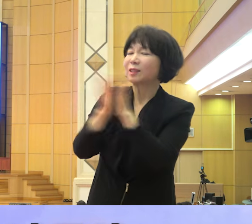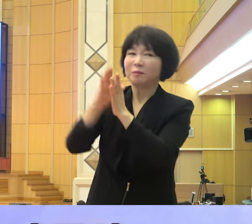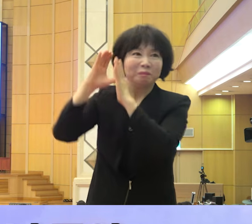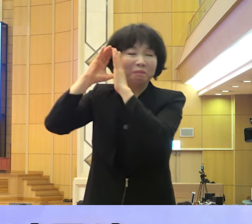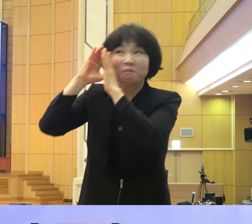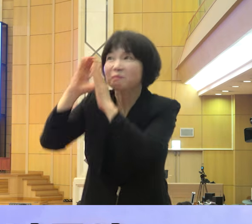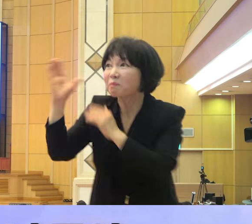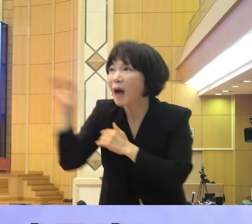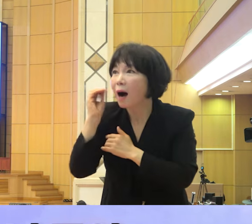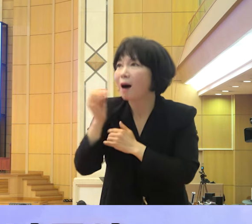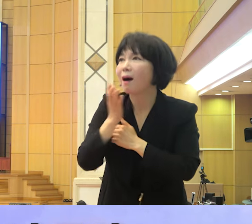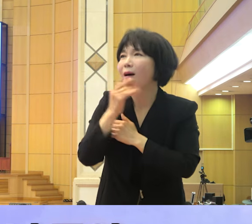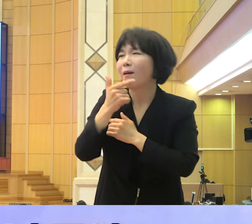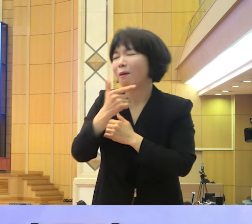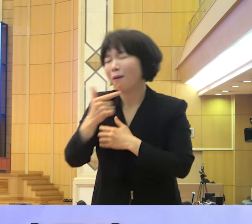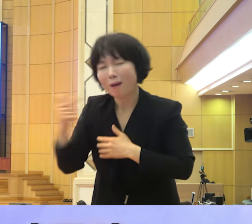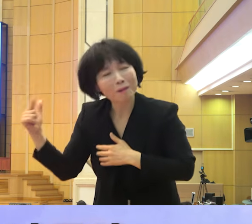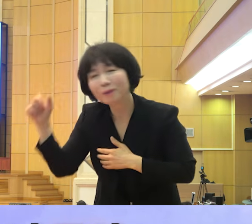듣고